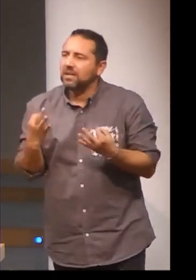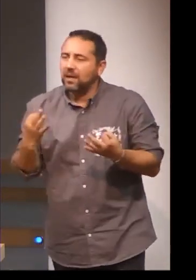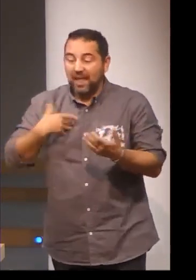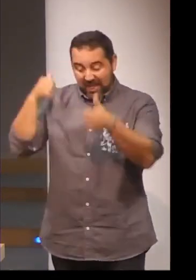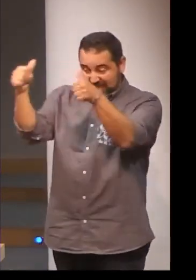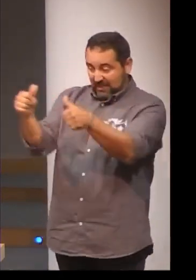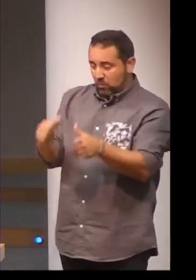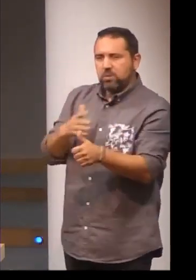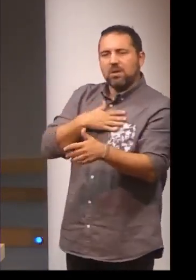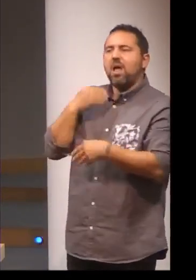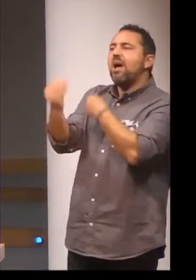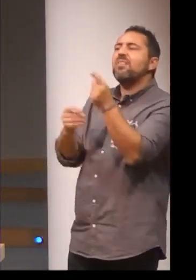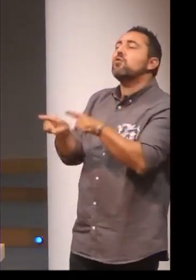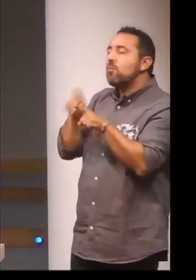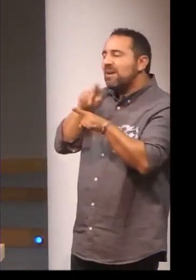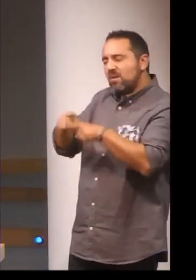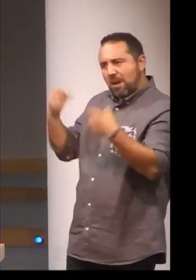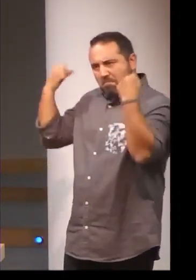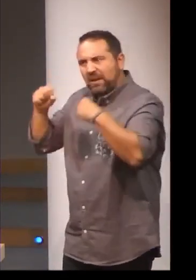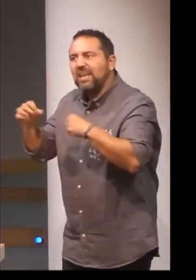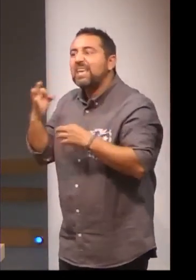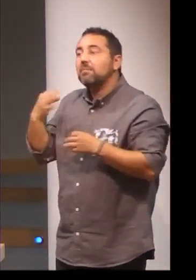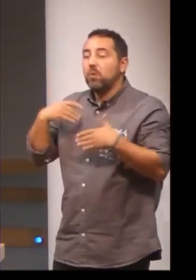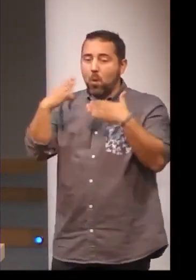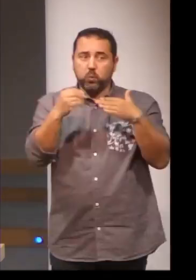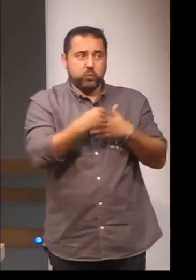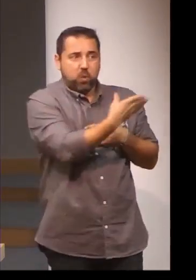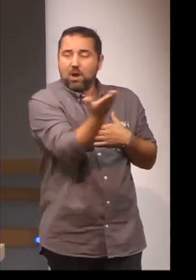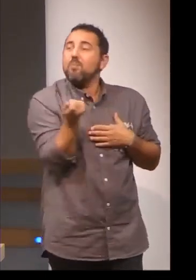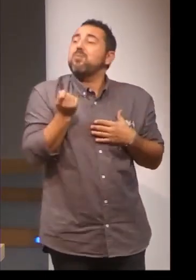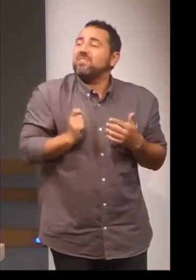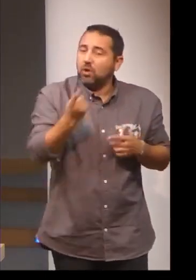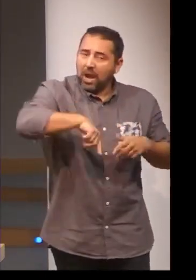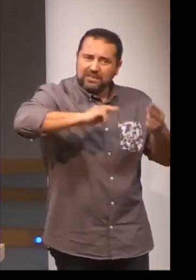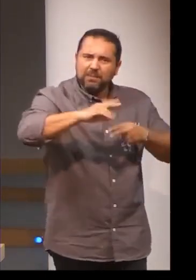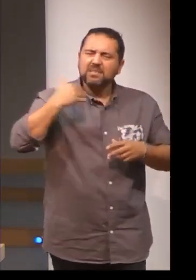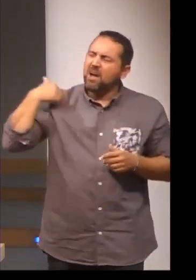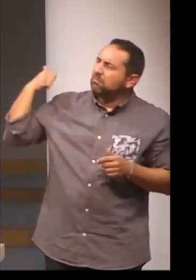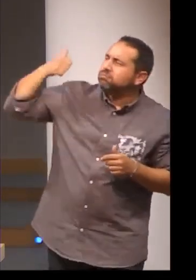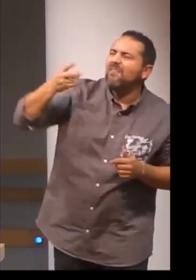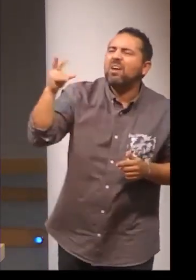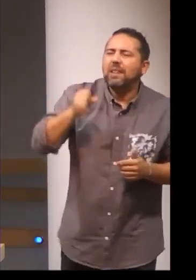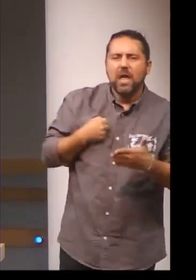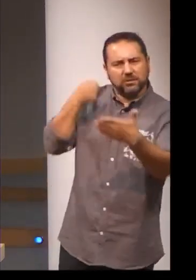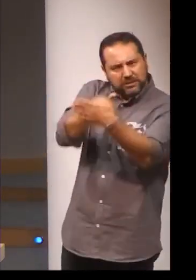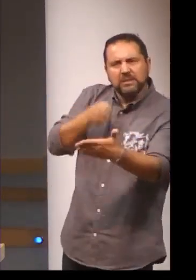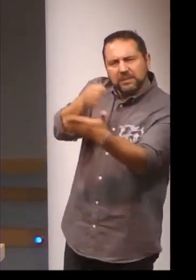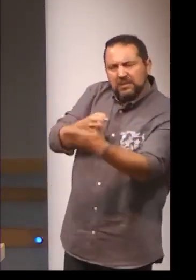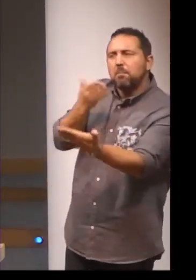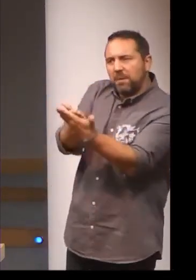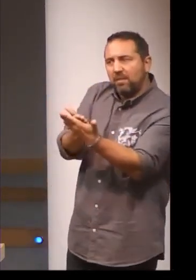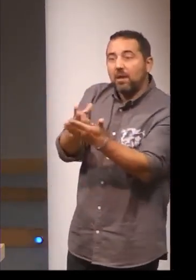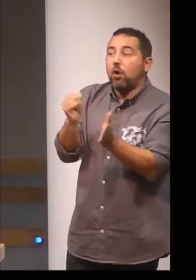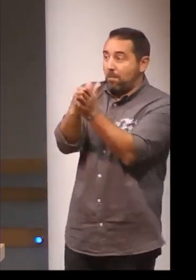tenía que llevarse a la práctica, de que era una reivindicación de los usuarios y de los profesionales desde hace más de 20 años, en el que muchos compañeros y